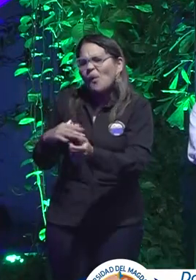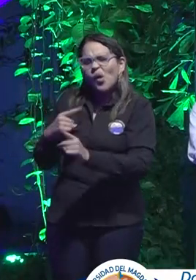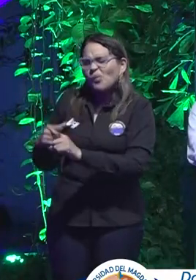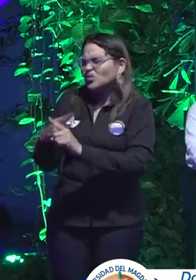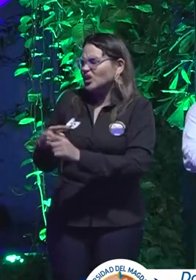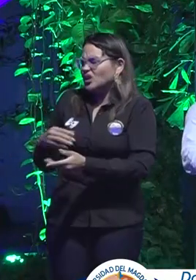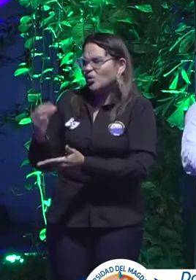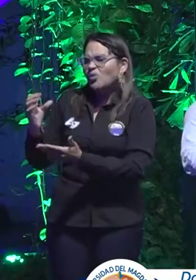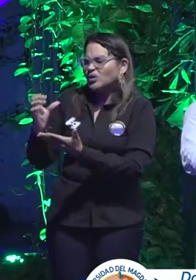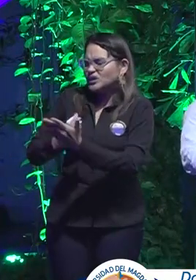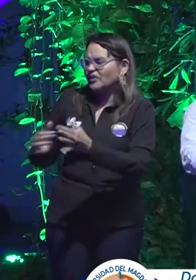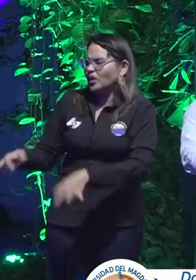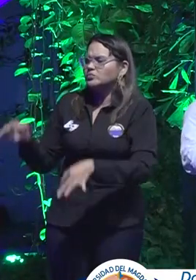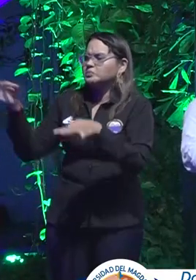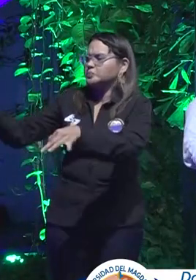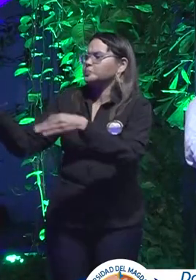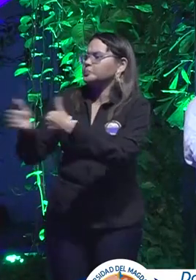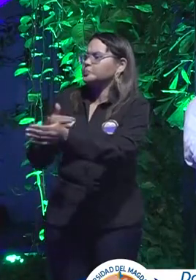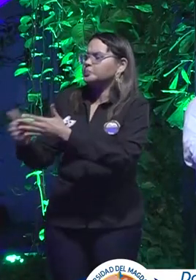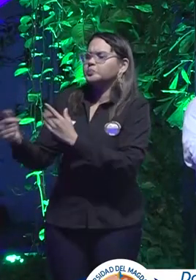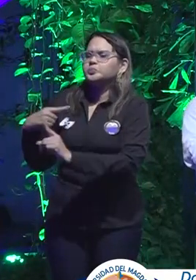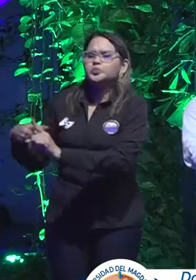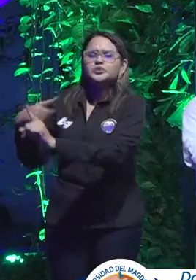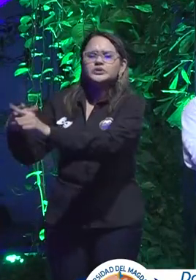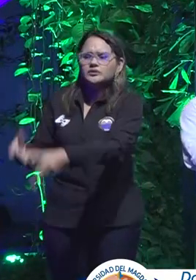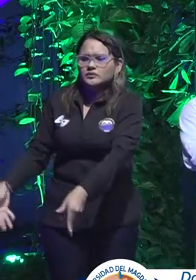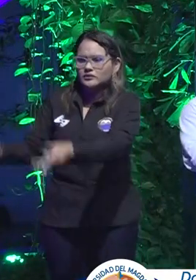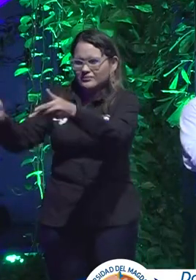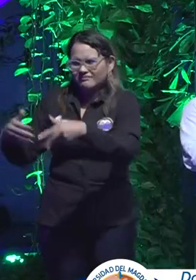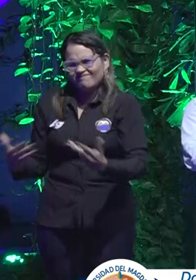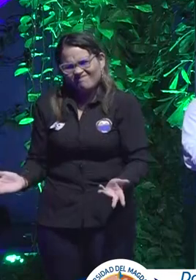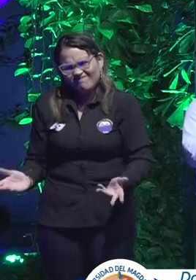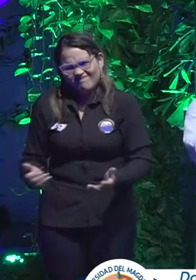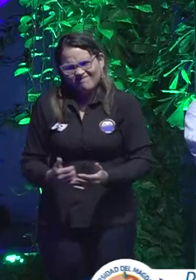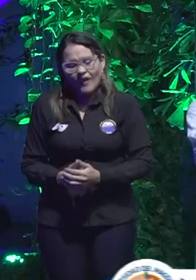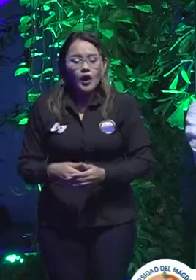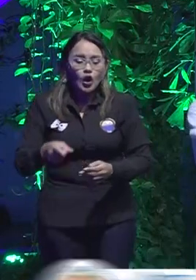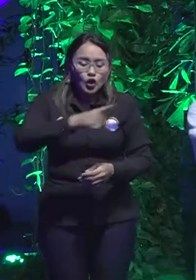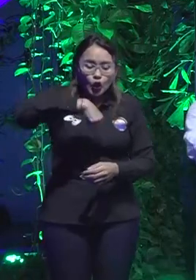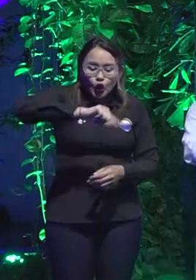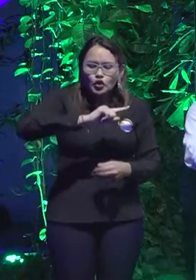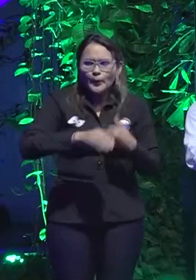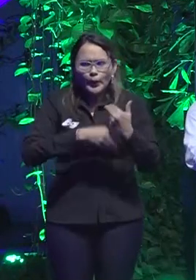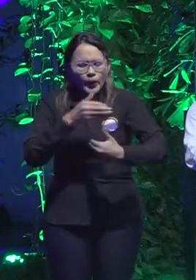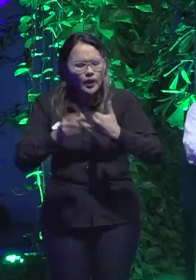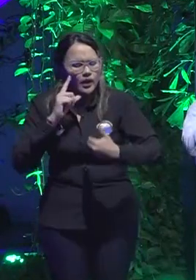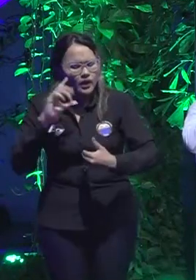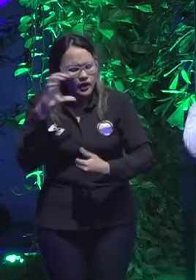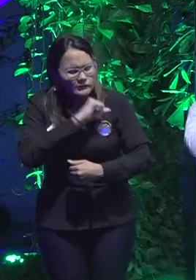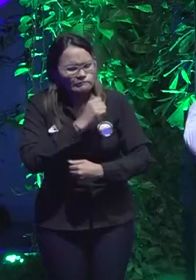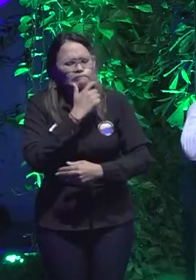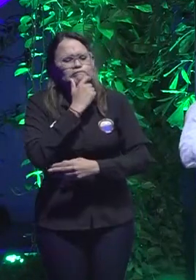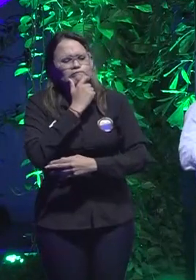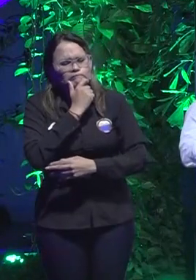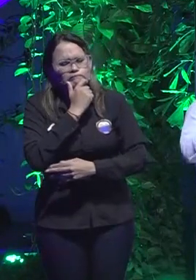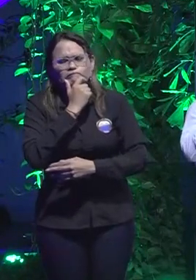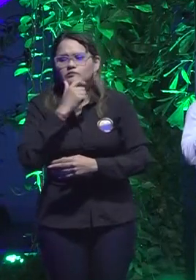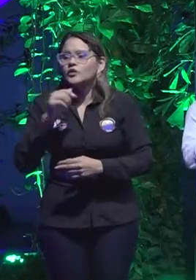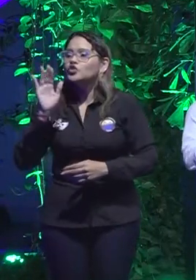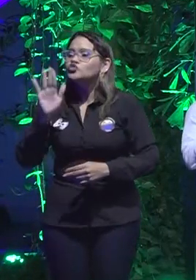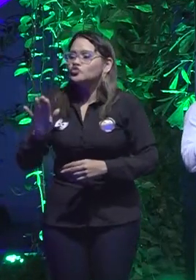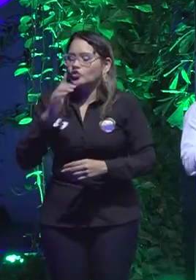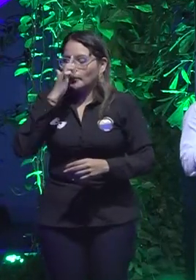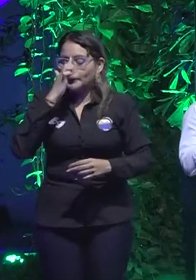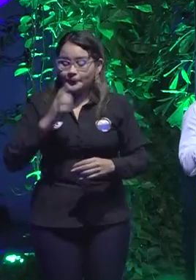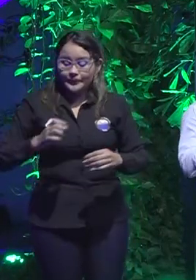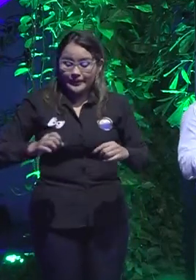de verdad lo demuestre. En el proceso nos dimos cuenta en un análisis básico econométrico que un egresado de un